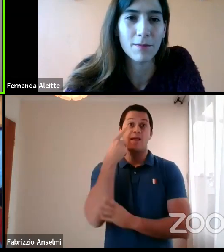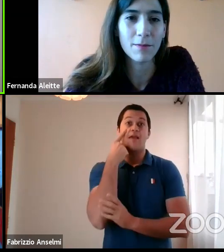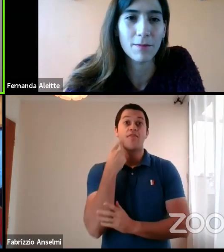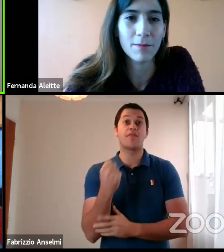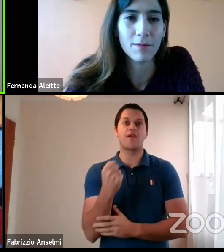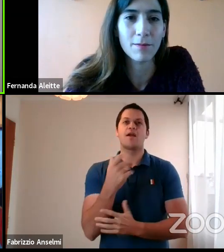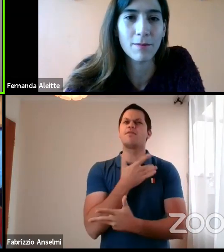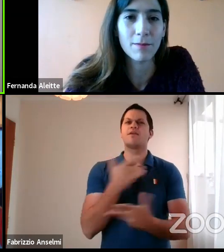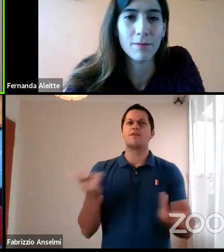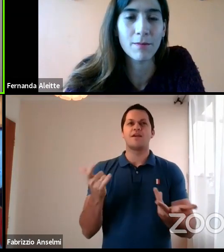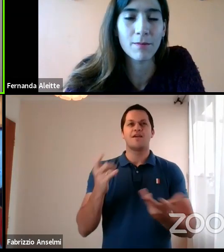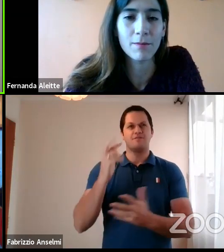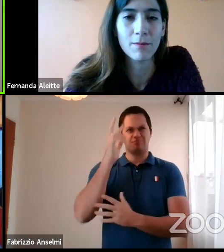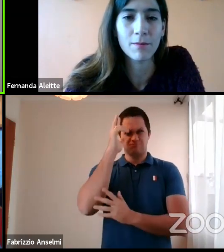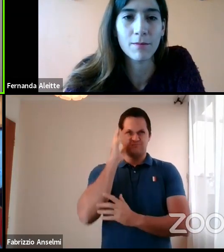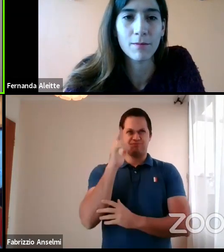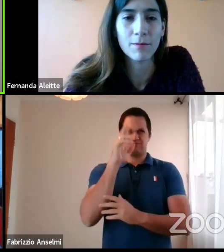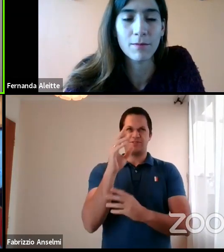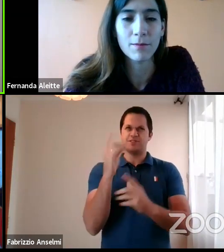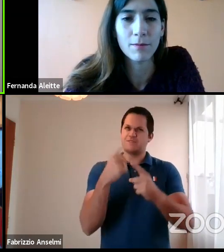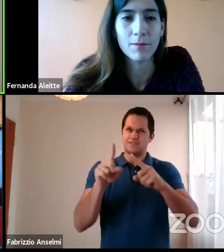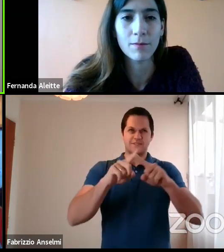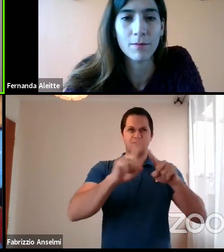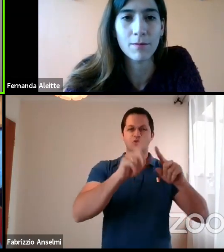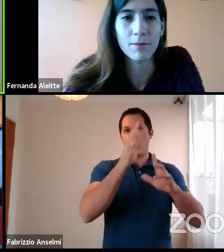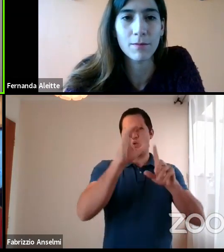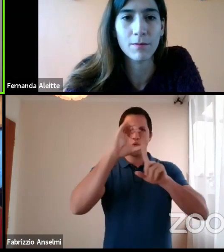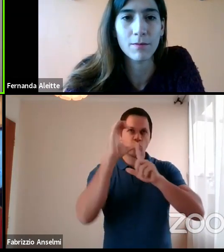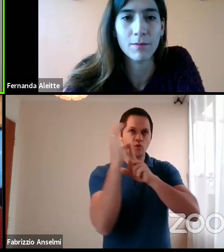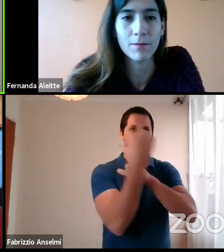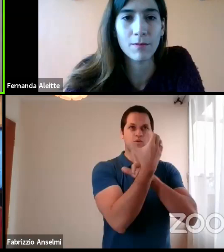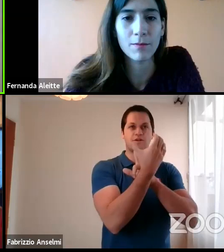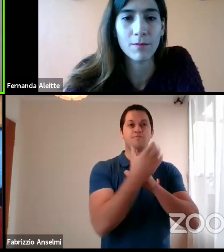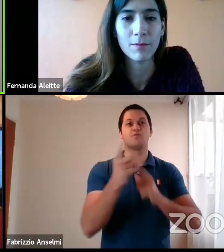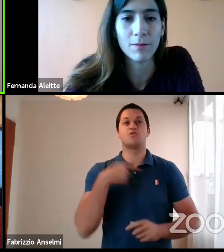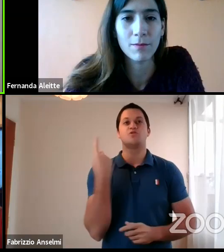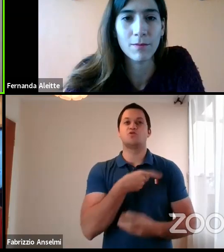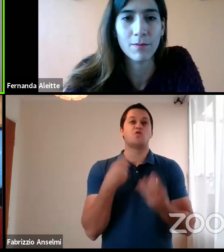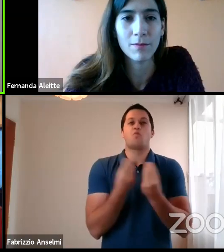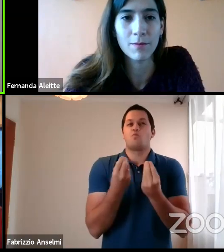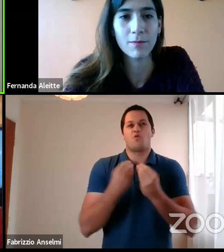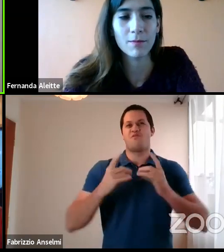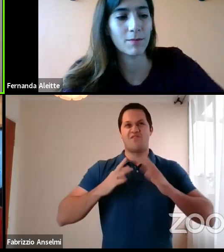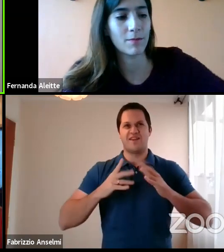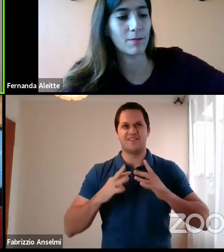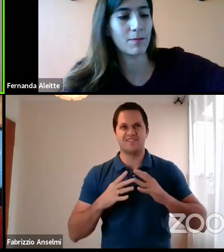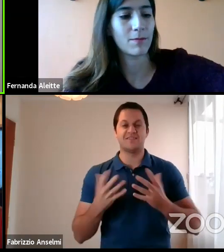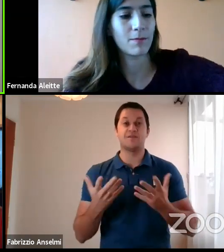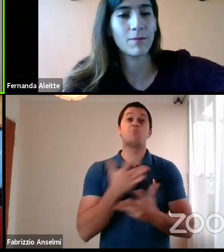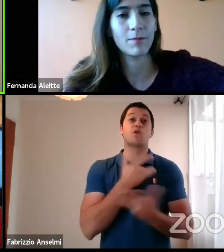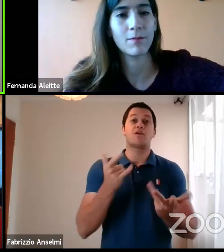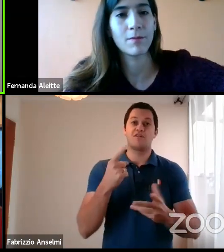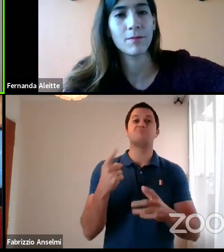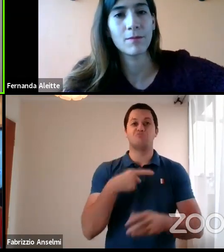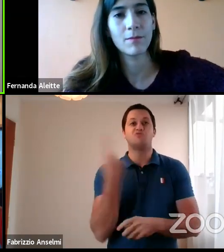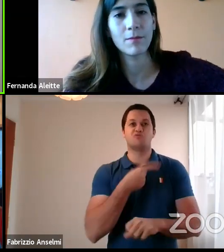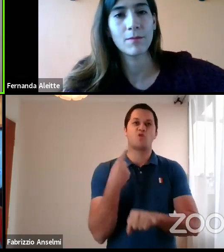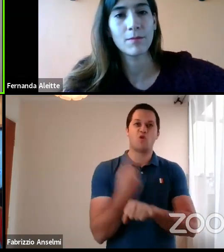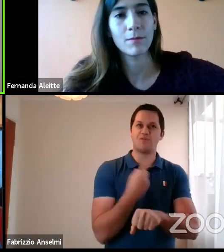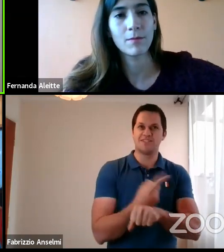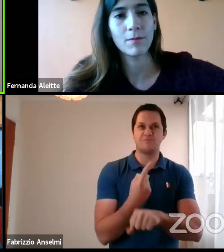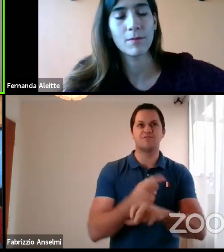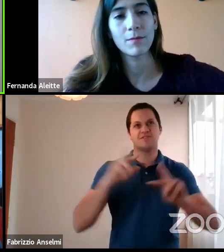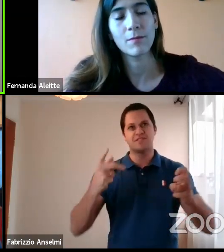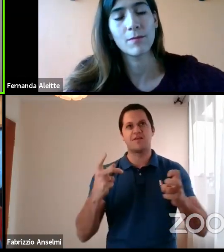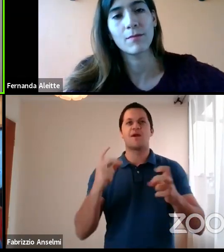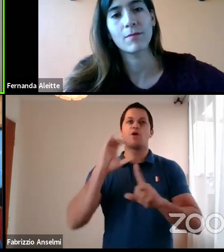¿no? Estamos sumamente felices porque primera vez que estamos, o sea, sumamente felices por esto porque estamos hablando de cultura. También estamos felices porque